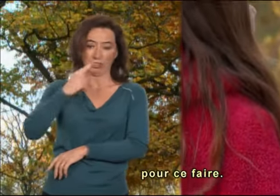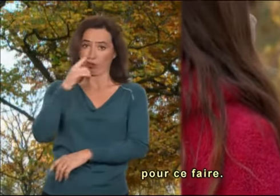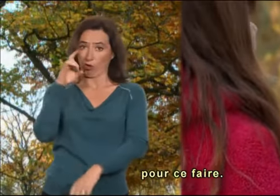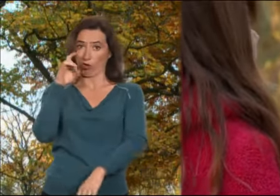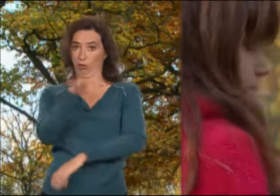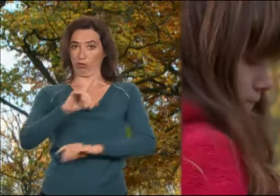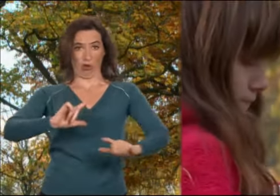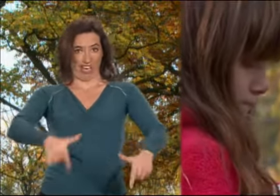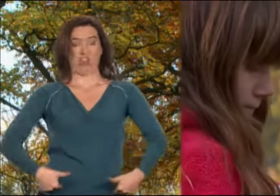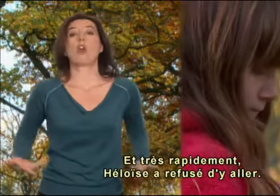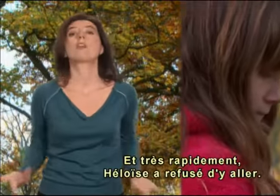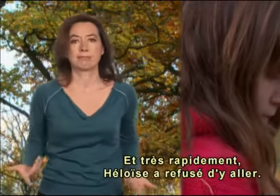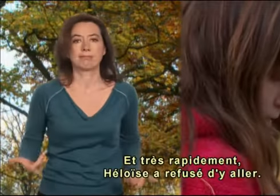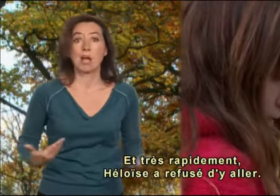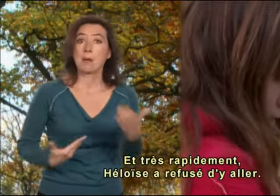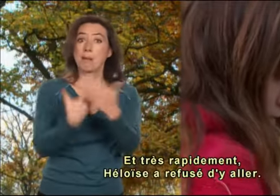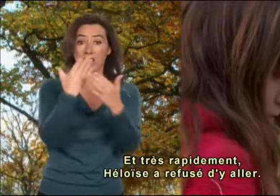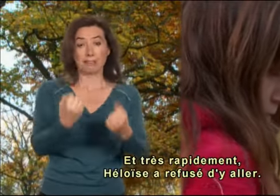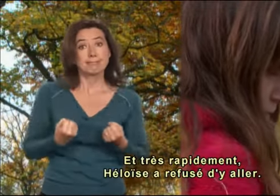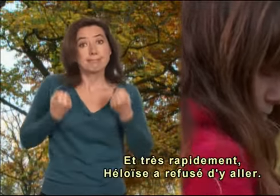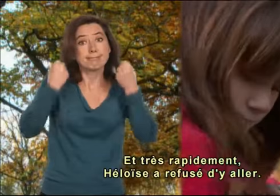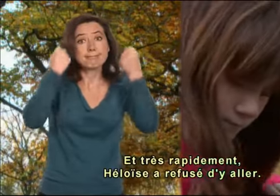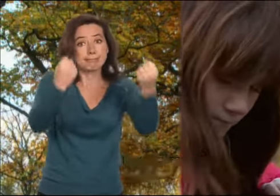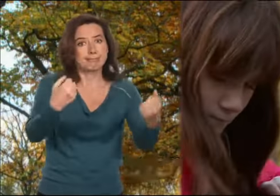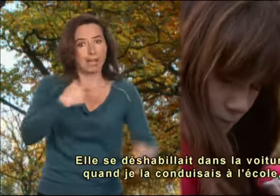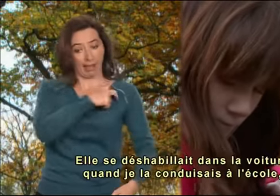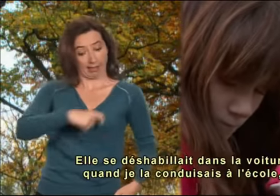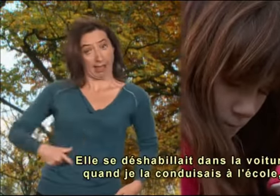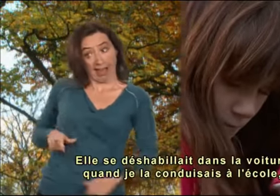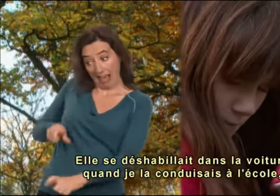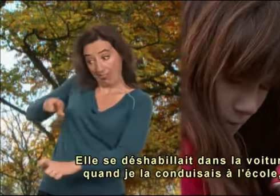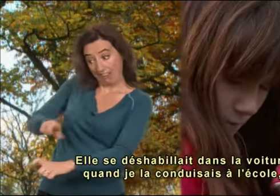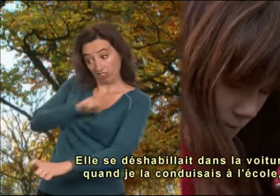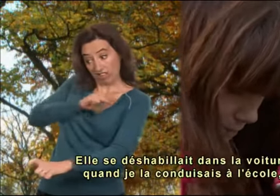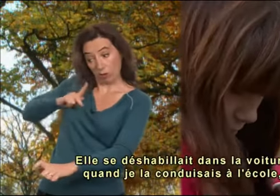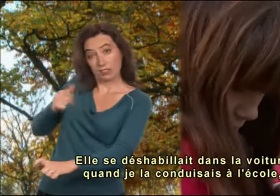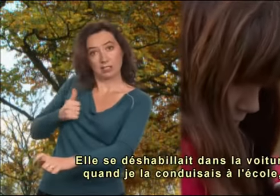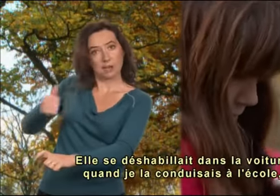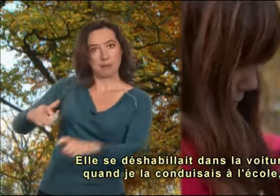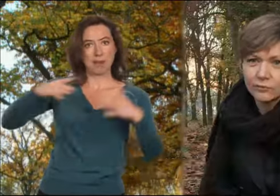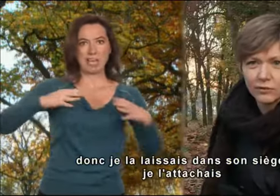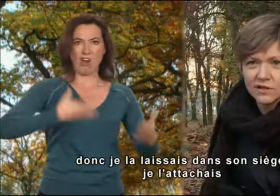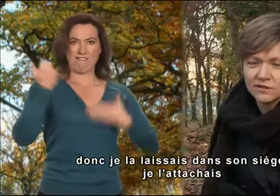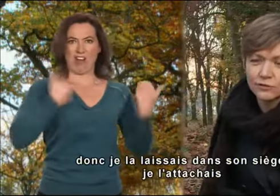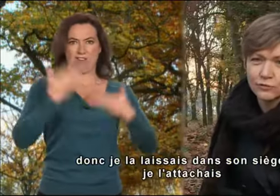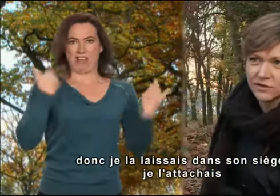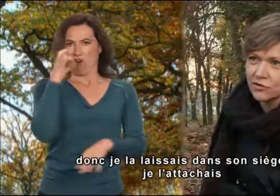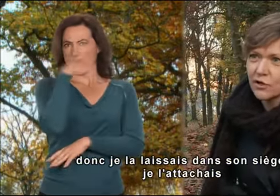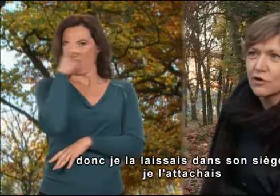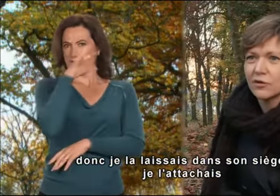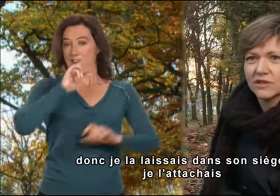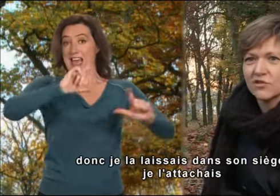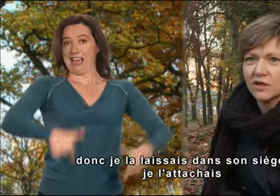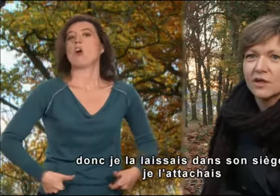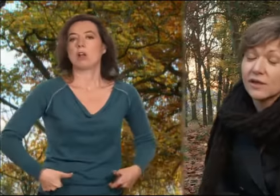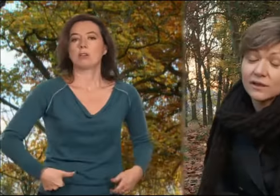faire. Et très rapidement, Héloïse a refusé d'y aller. Elle se déshabillait dans la voiture quand je la conduisais à l'école. Donc je la laissais dans son siège,